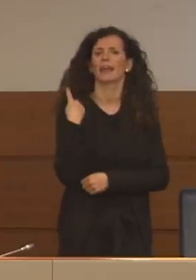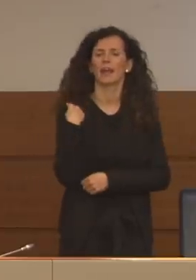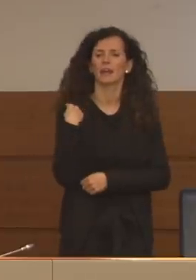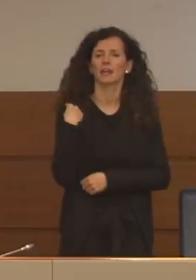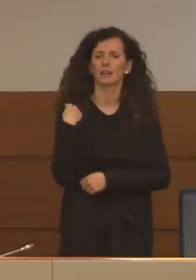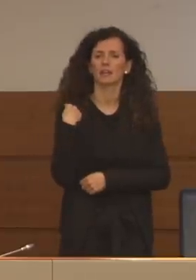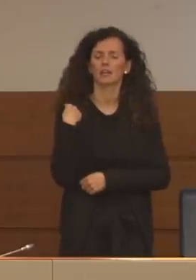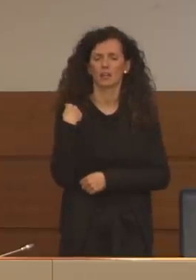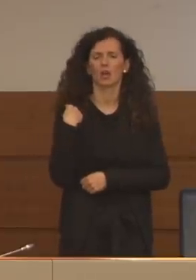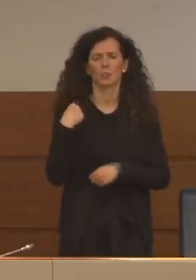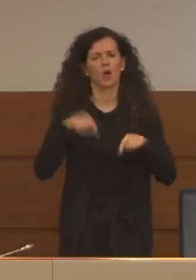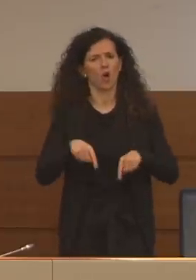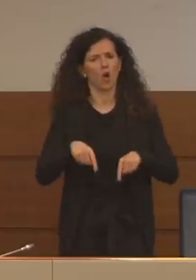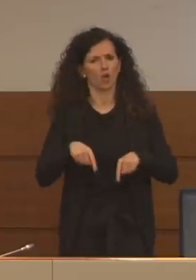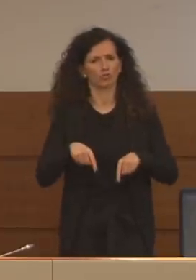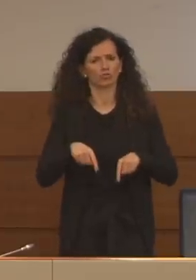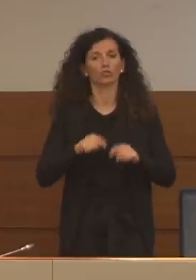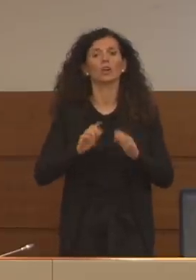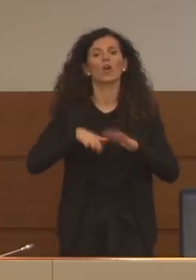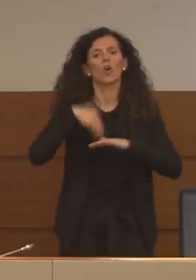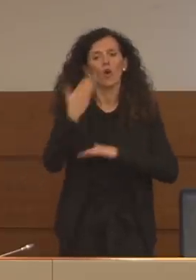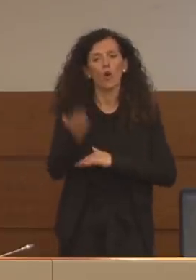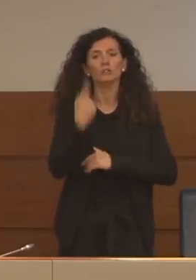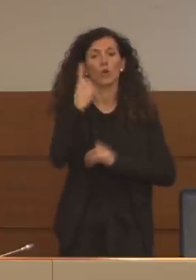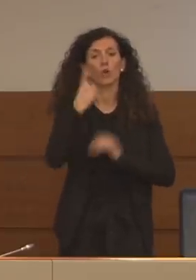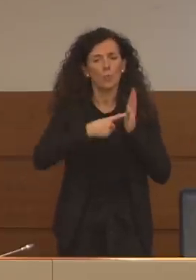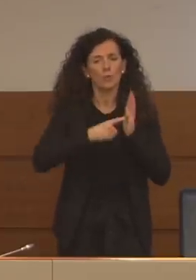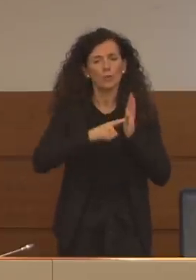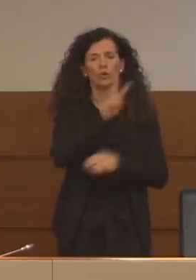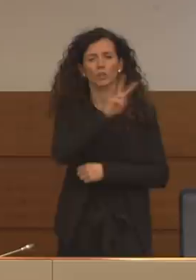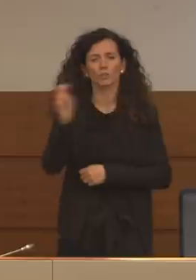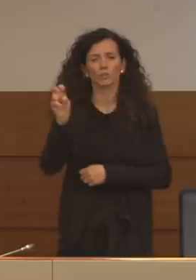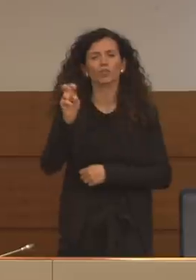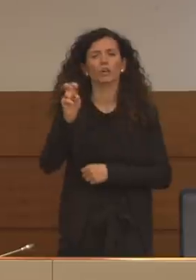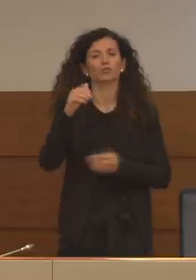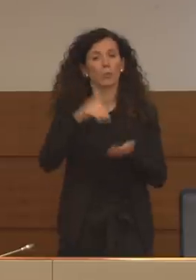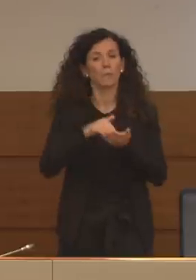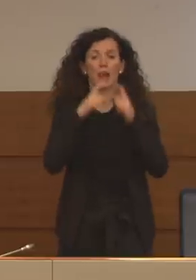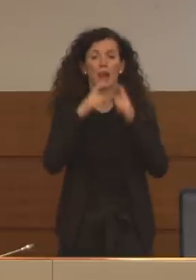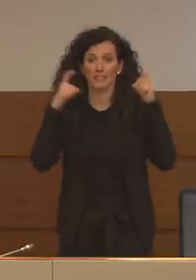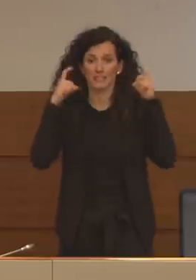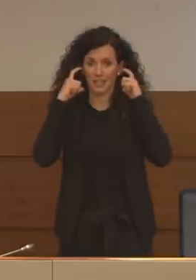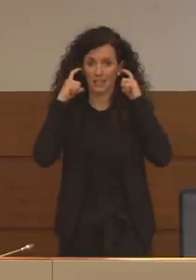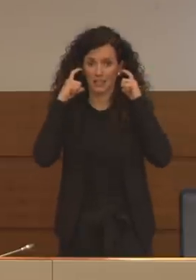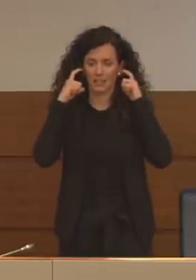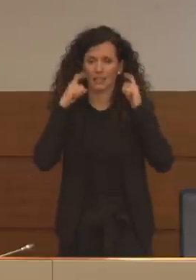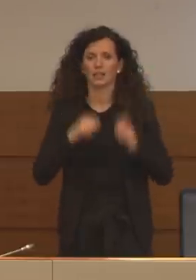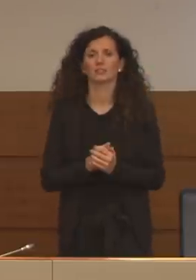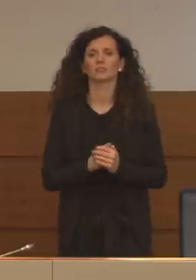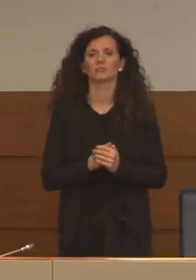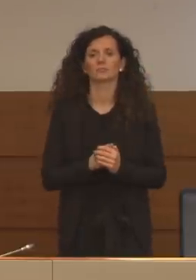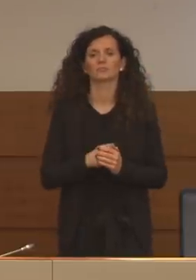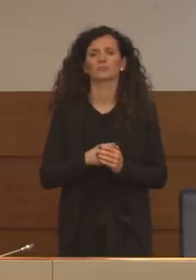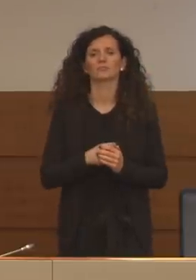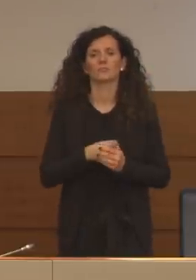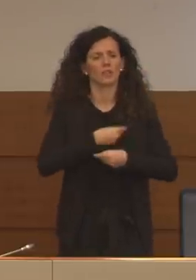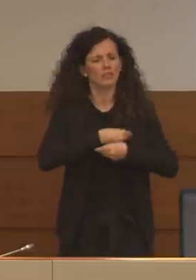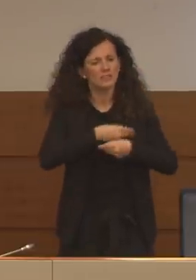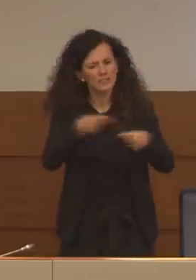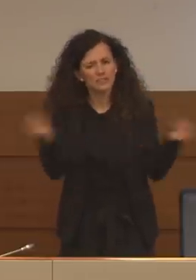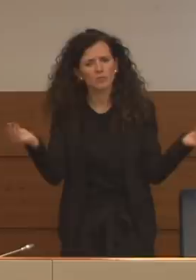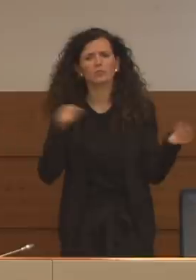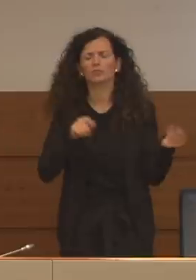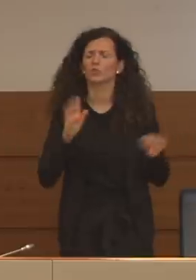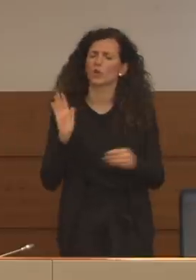abbiamo distribuito oltre 1.200.000 mascherine abbiamo una distribuzione quotidiana